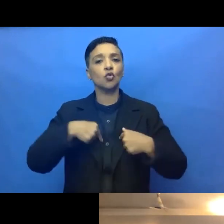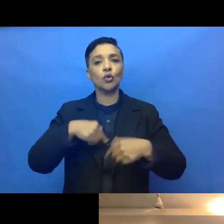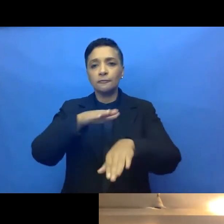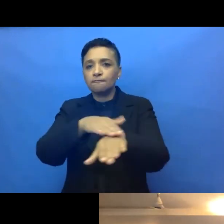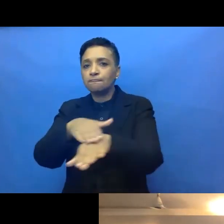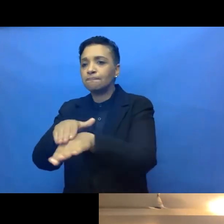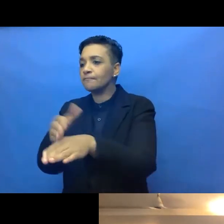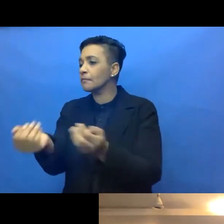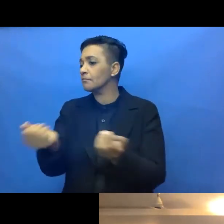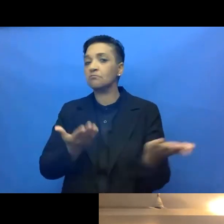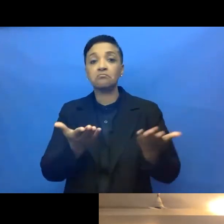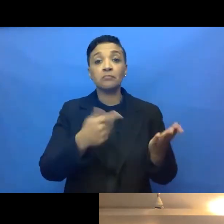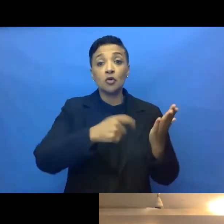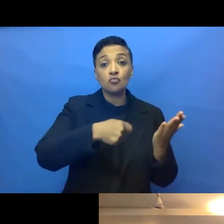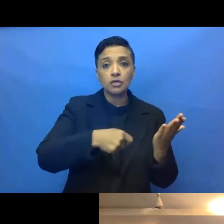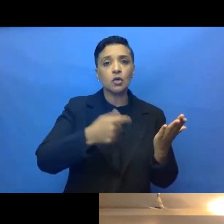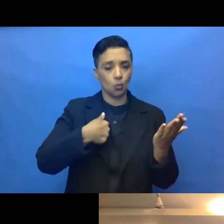Nous